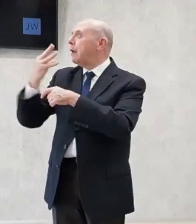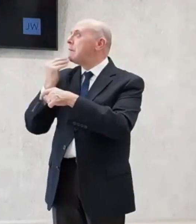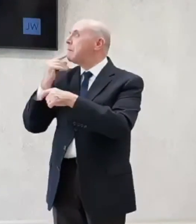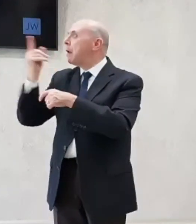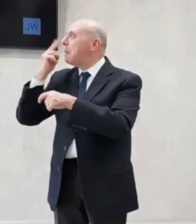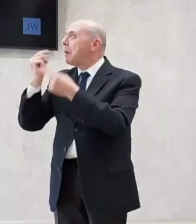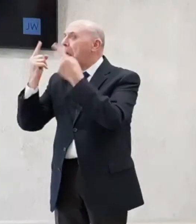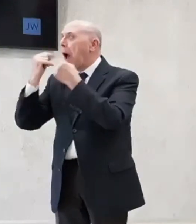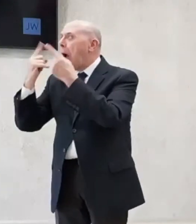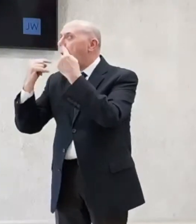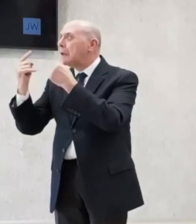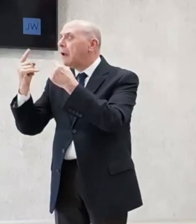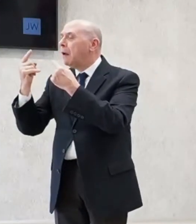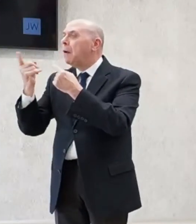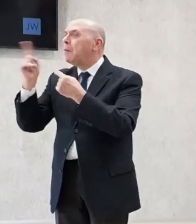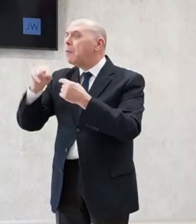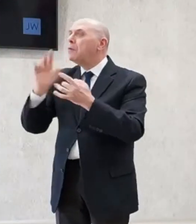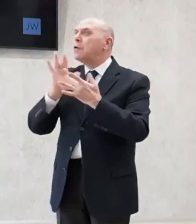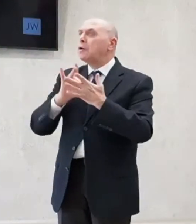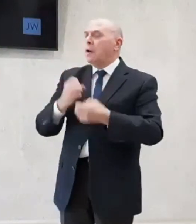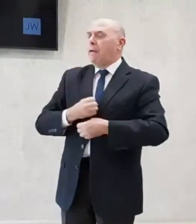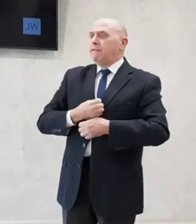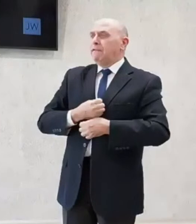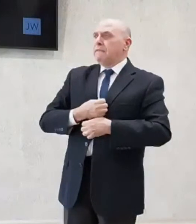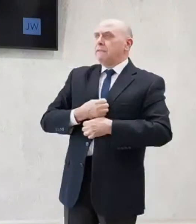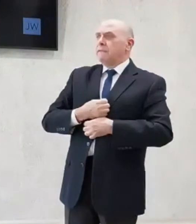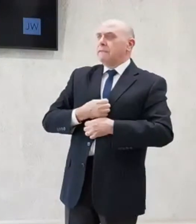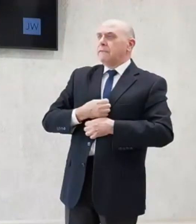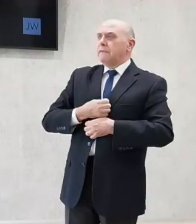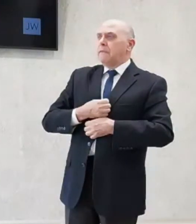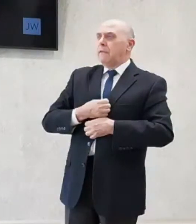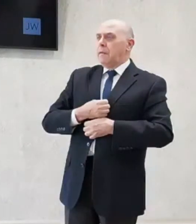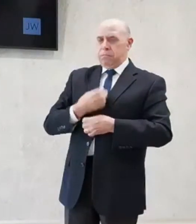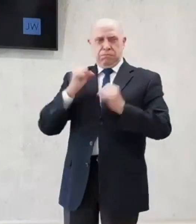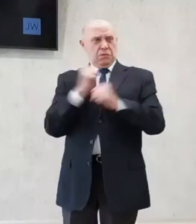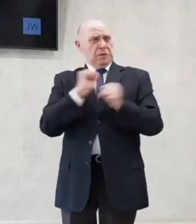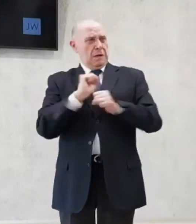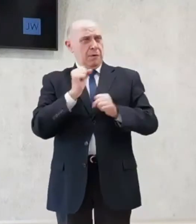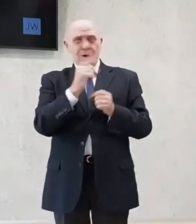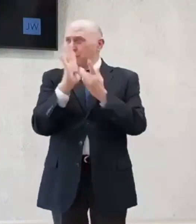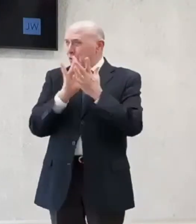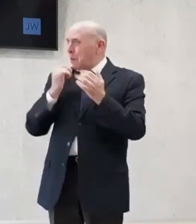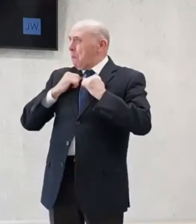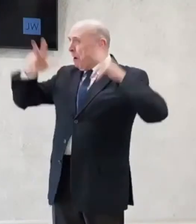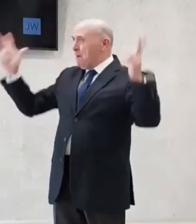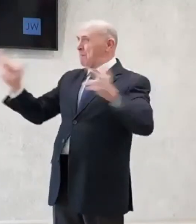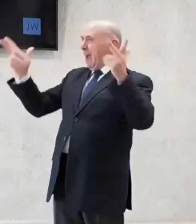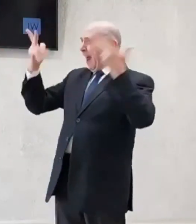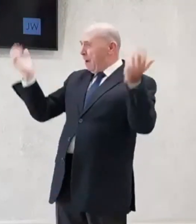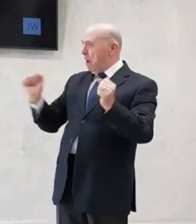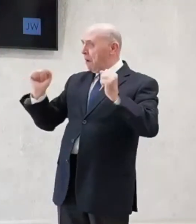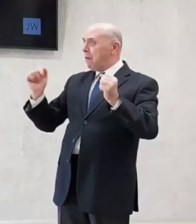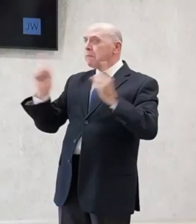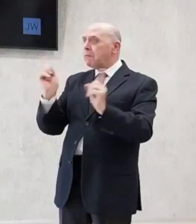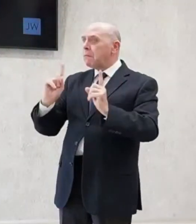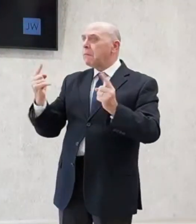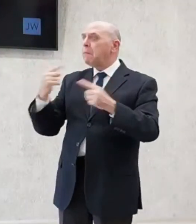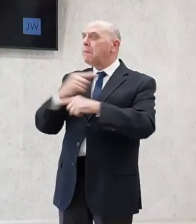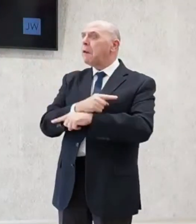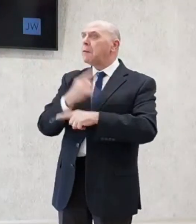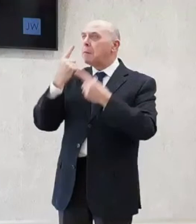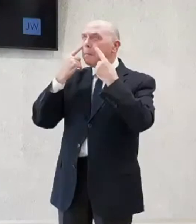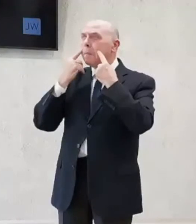profondamente e si turbò ma come Gesù che aveva in potere di sanare le persone ci si turbò si commosse